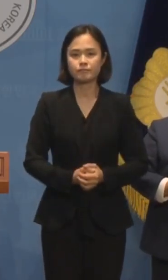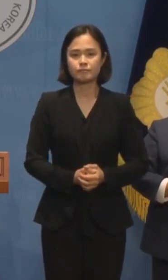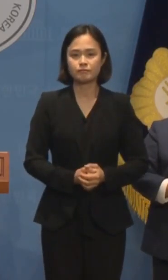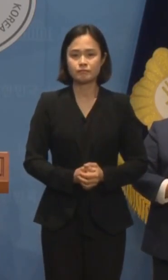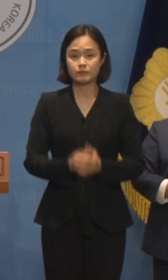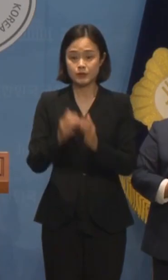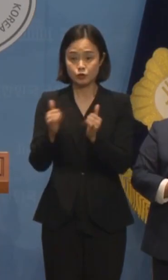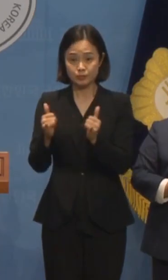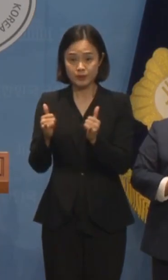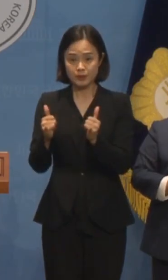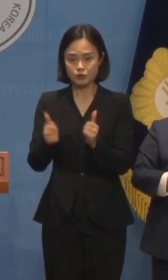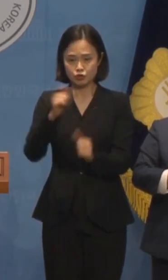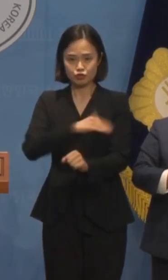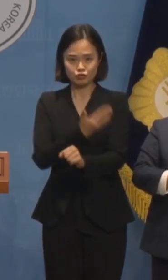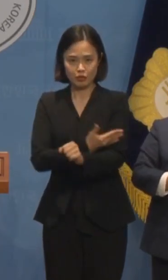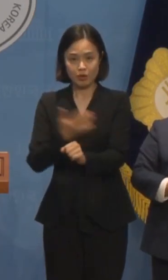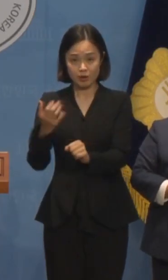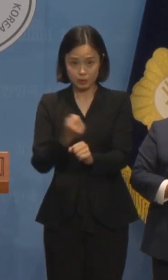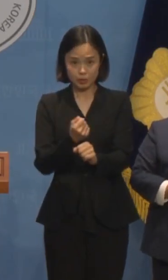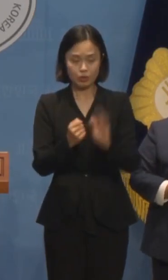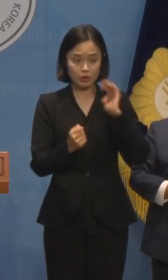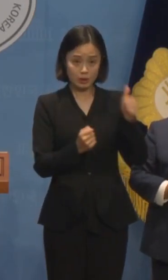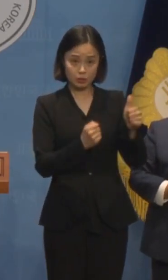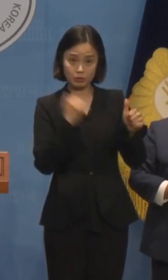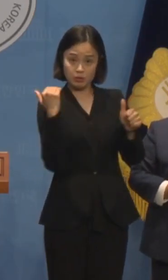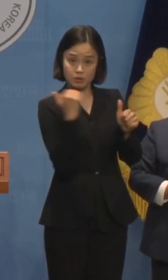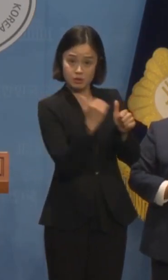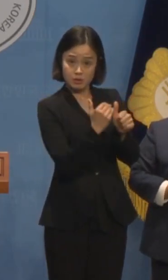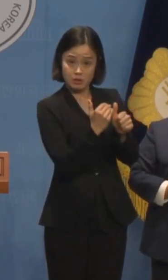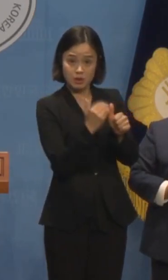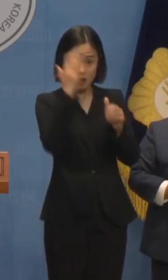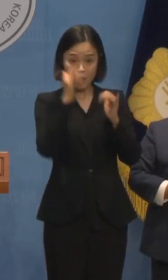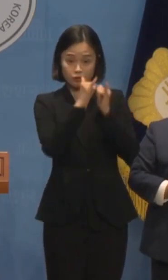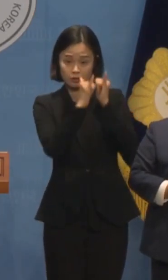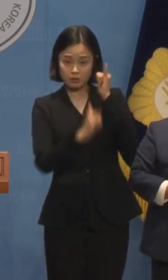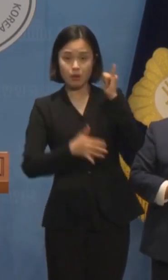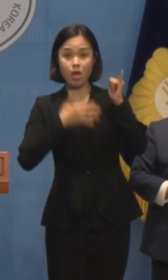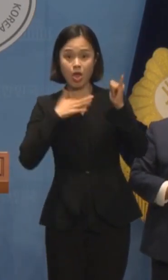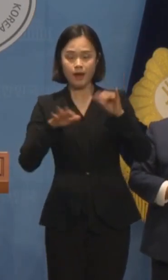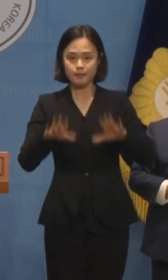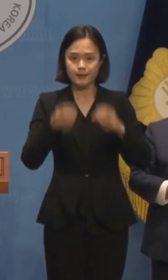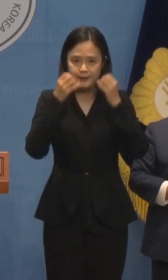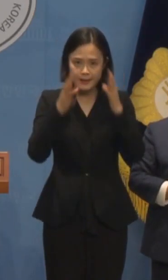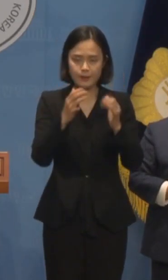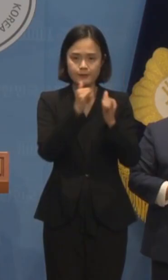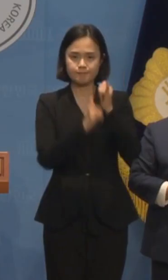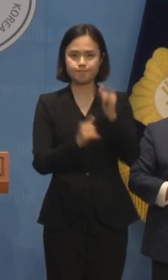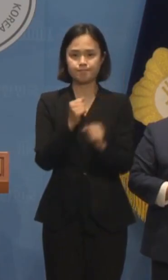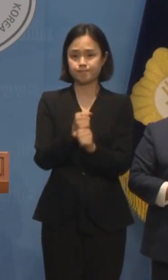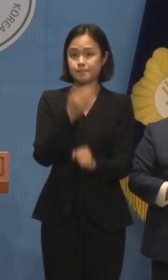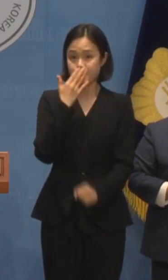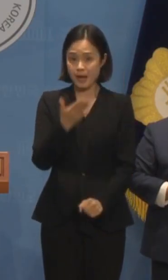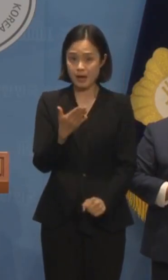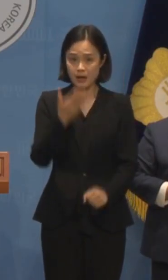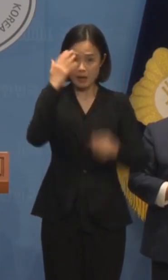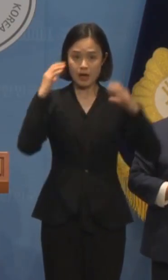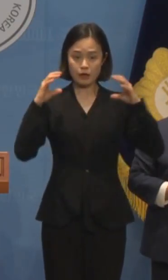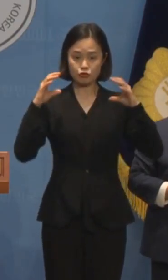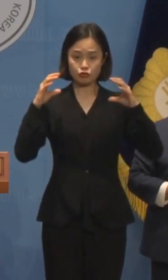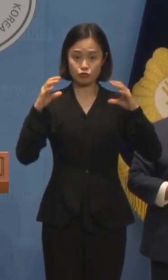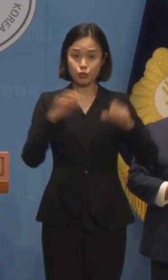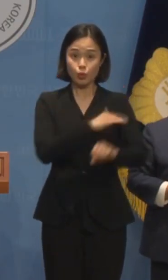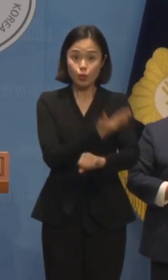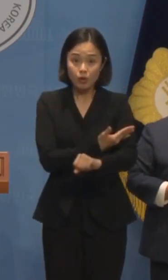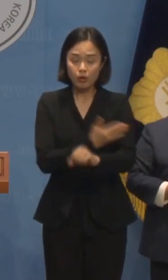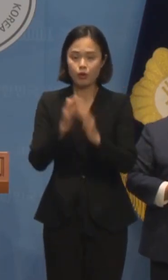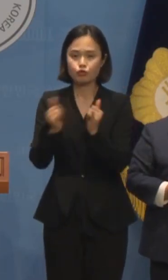정식은 우리 역사에서 일찍이 있어보지 못한 새로운 역사가 될 것입니다. 대한민국의 모든 권력은